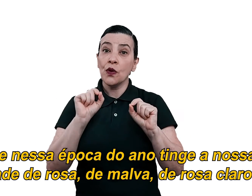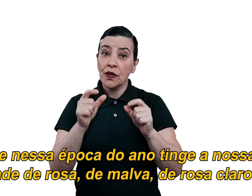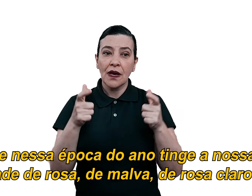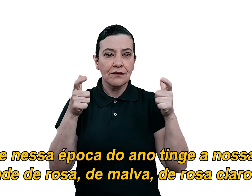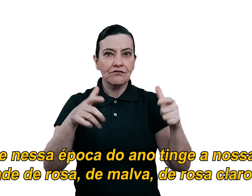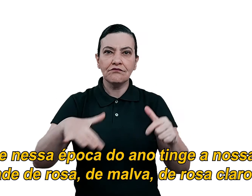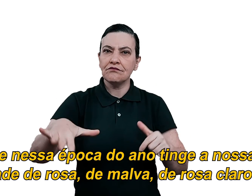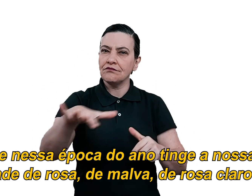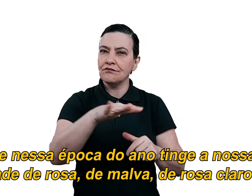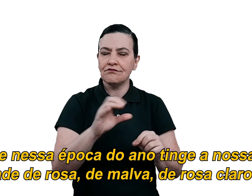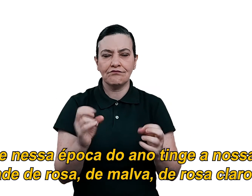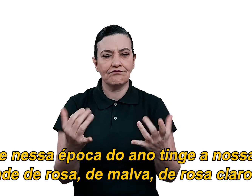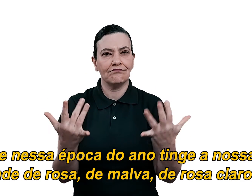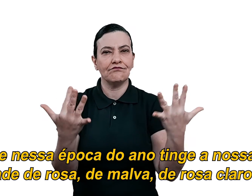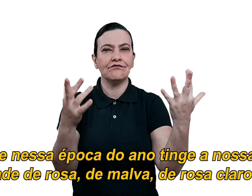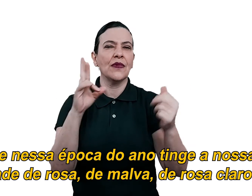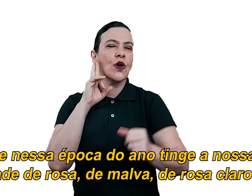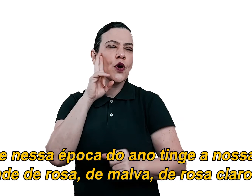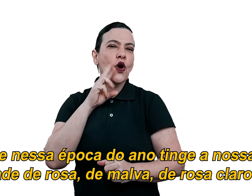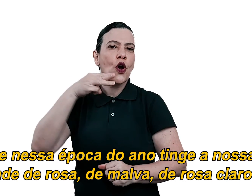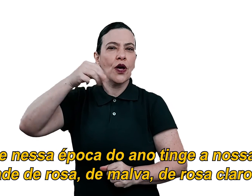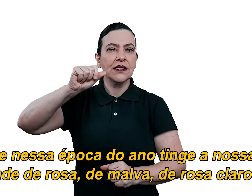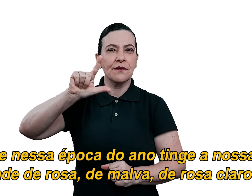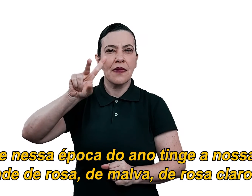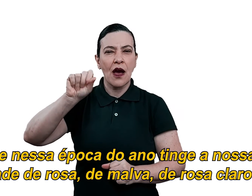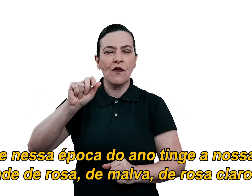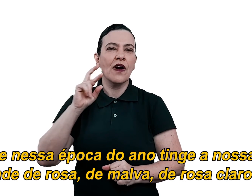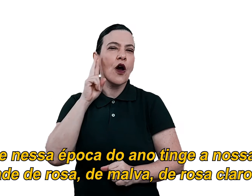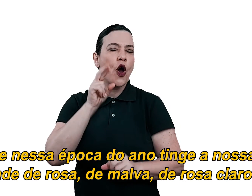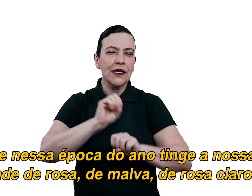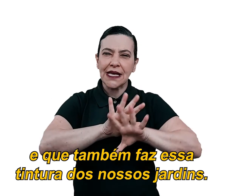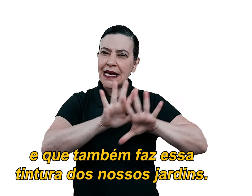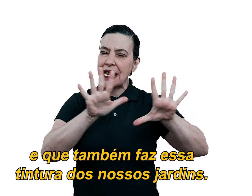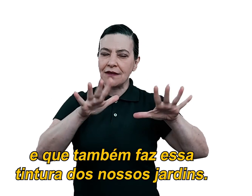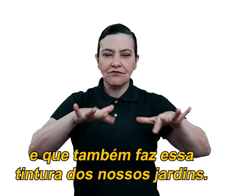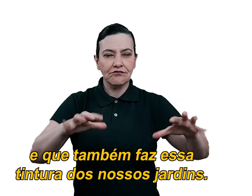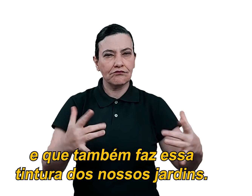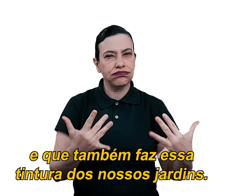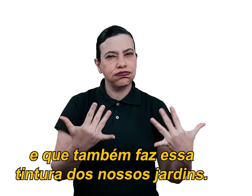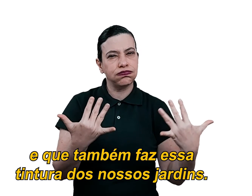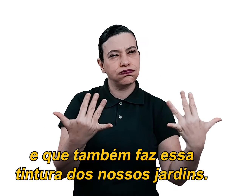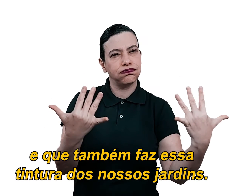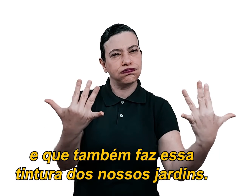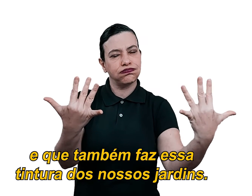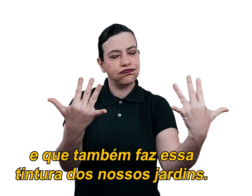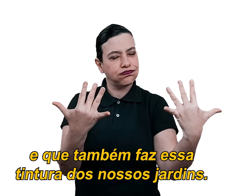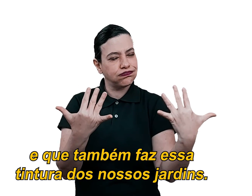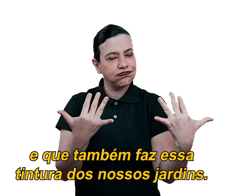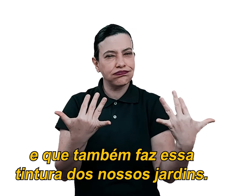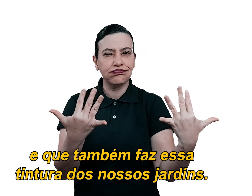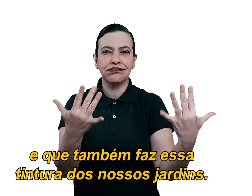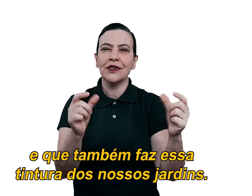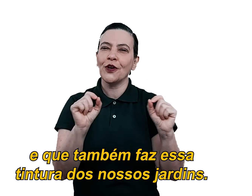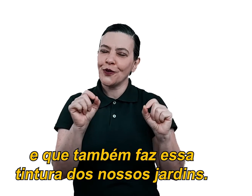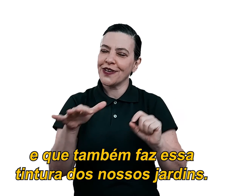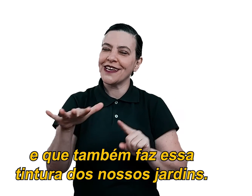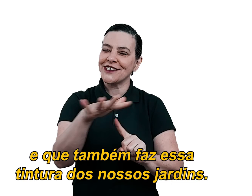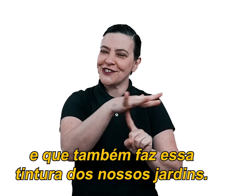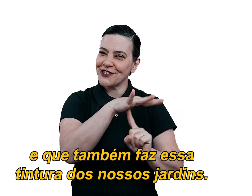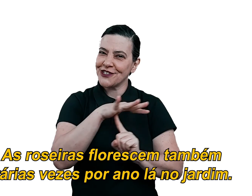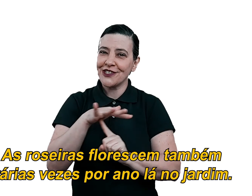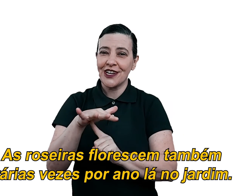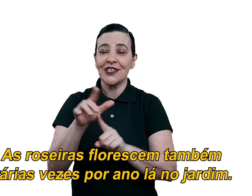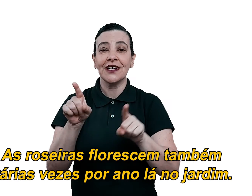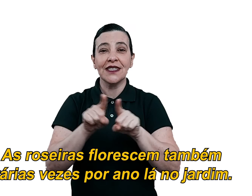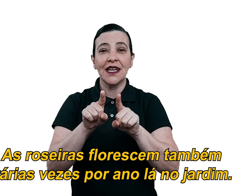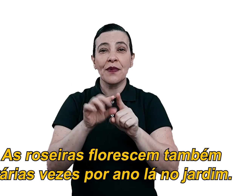nossa cidade de rosa, de malva, de rosa claro, e que também faz essa tintura dos nossos